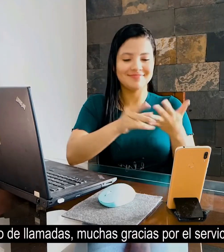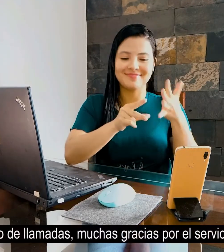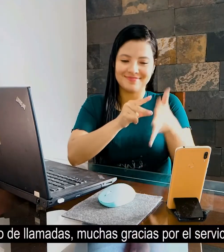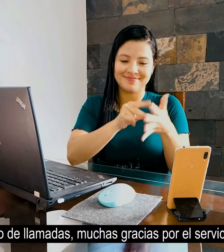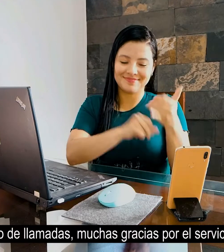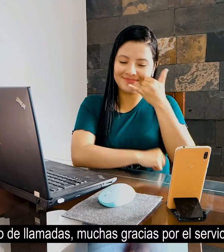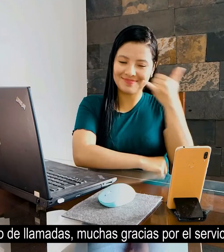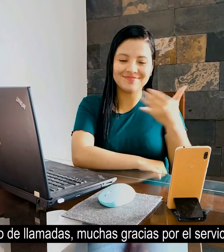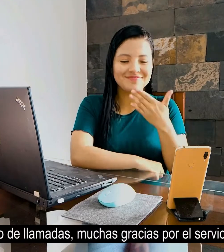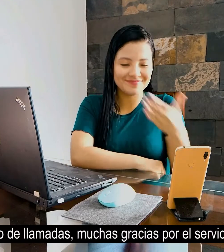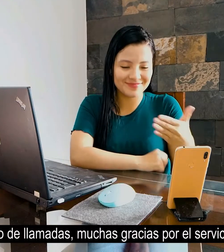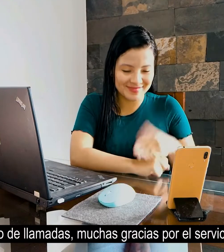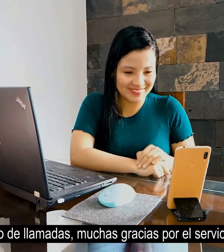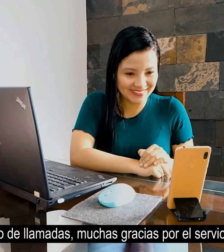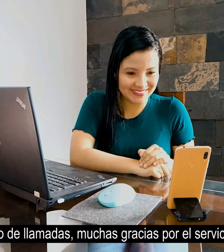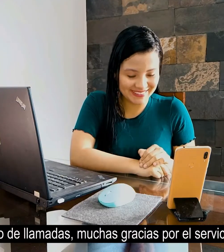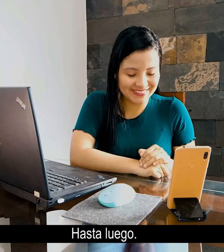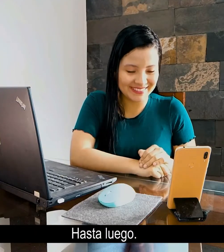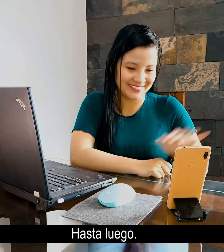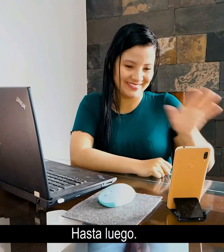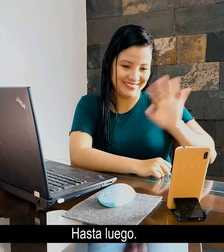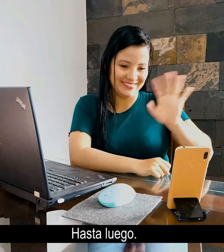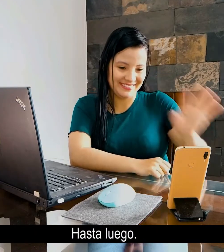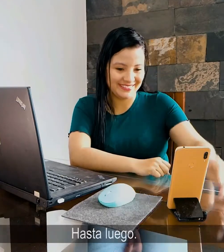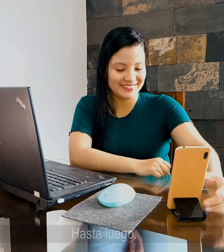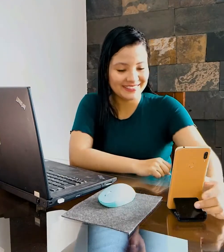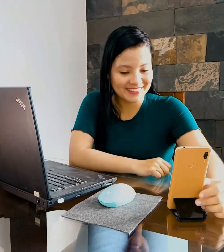Relevo de llamadas, muchas gracias por el servicio. Hasta luego.